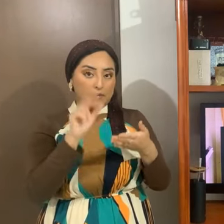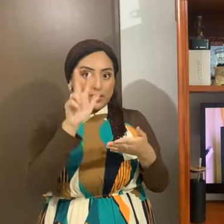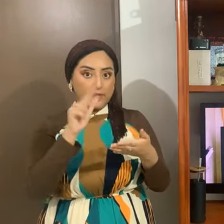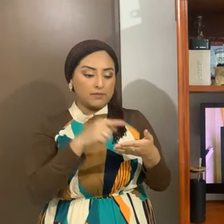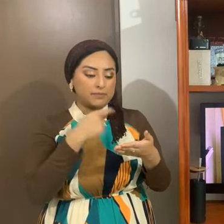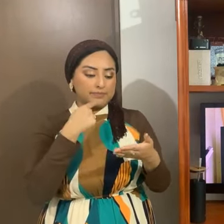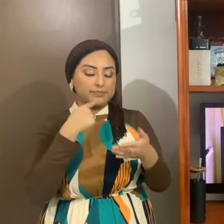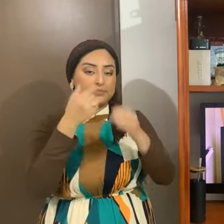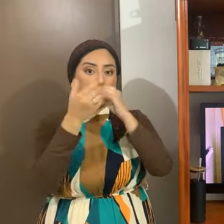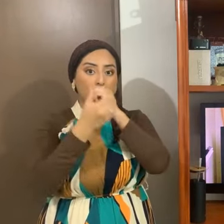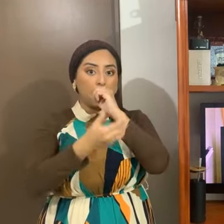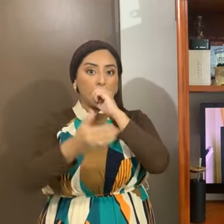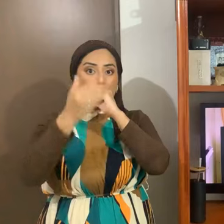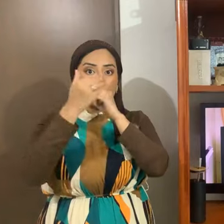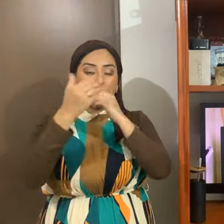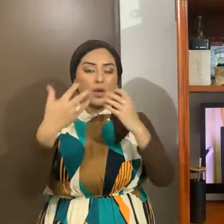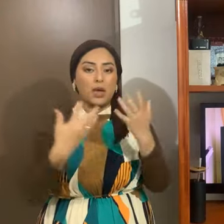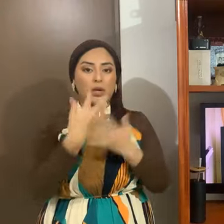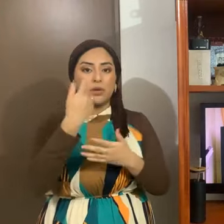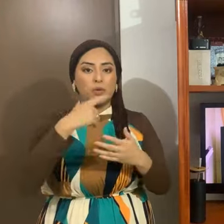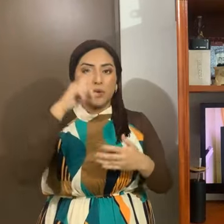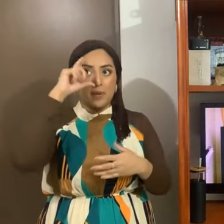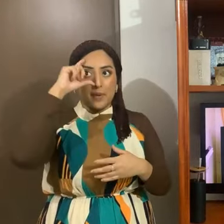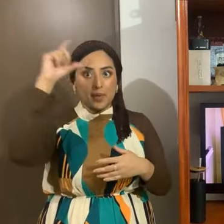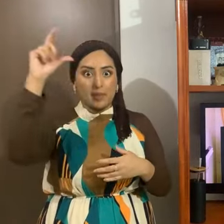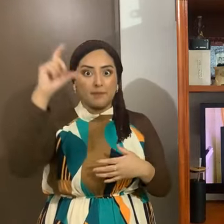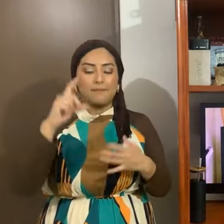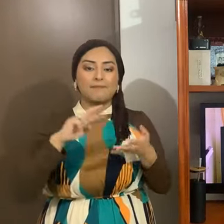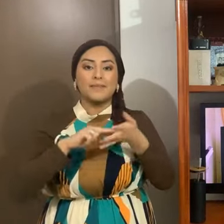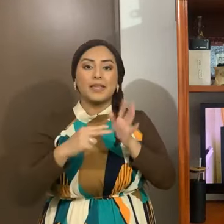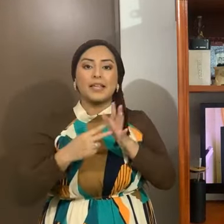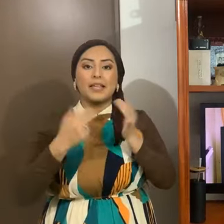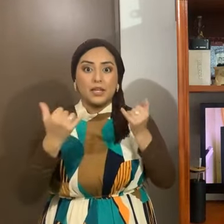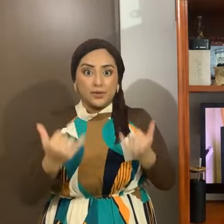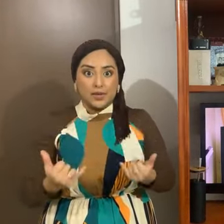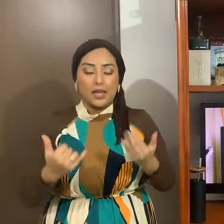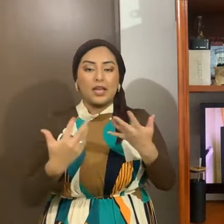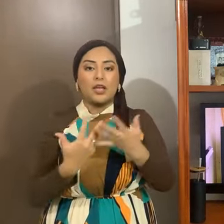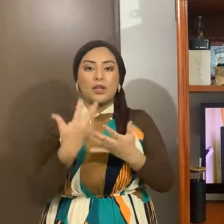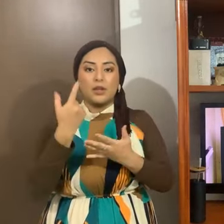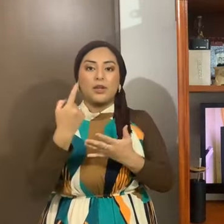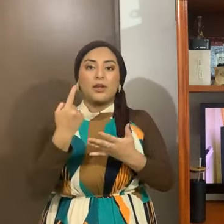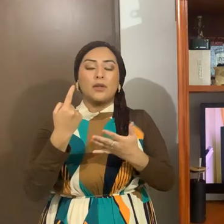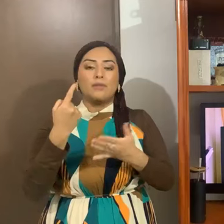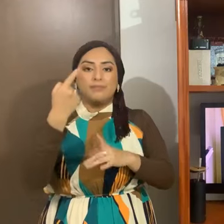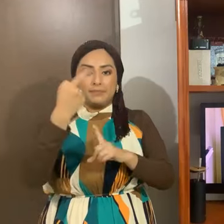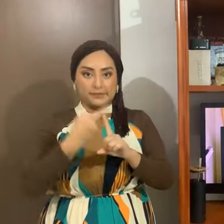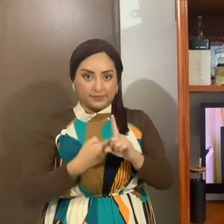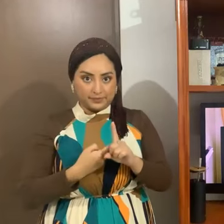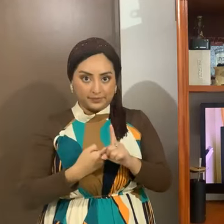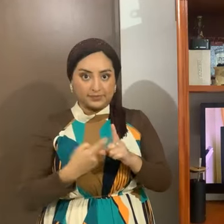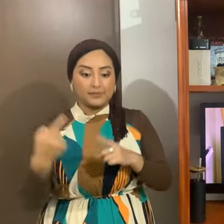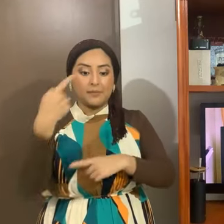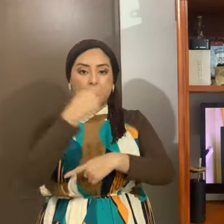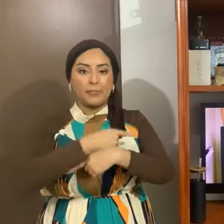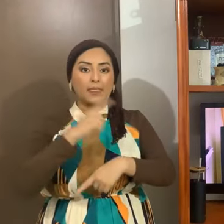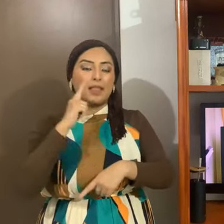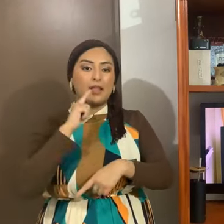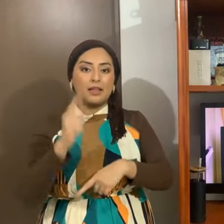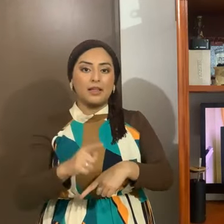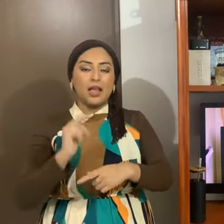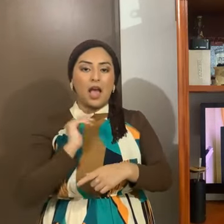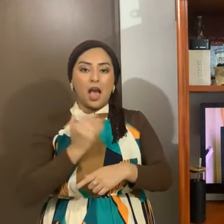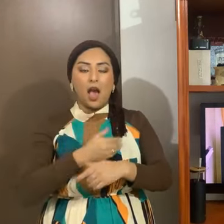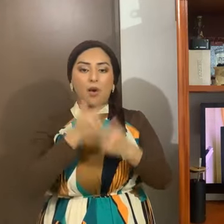3. Tocad shofar en la nueva luna, es decir, hoy, en la gran fiesta de Rosh Hodesh, en el día señalado, en